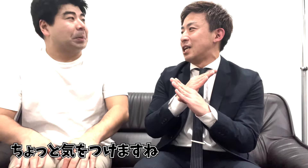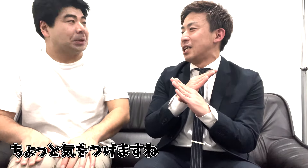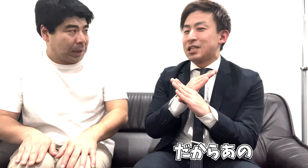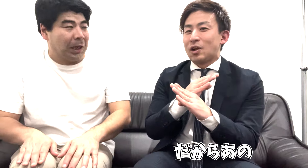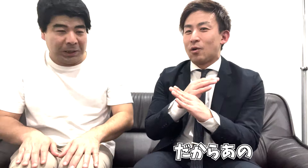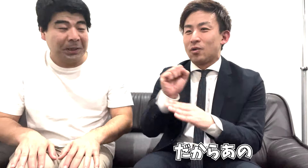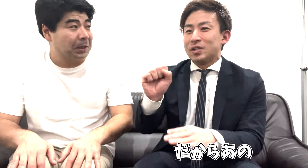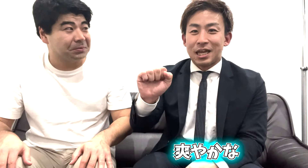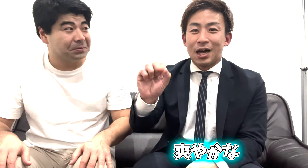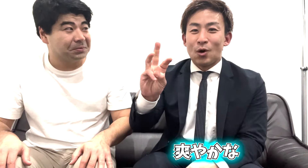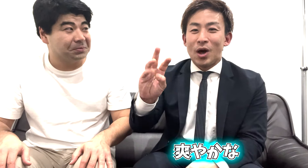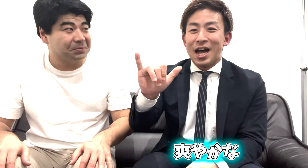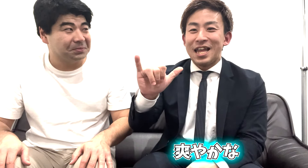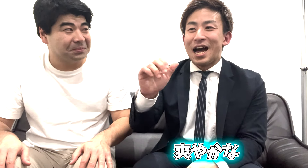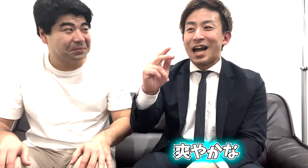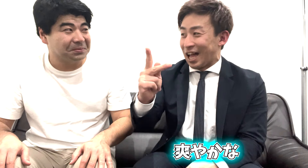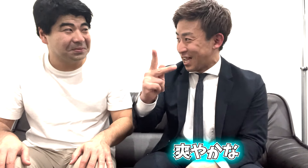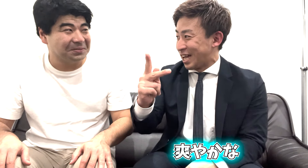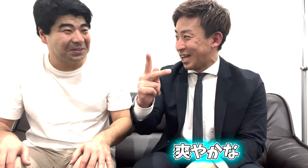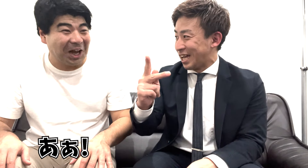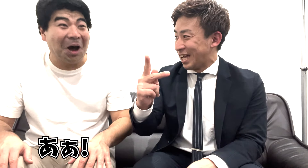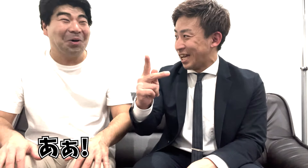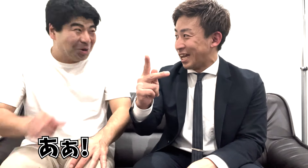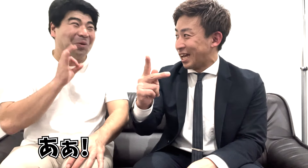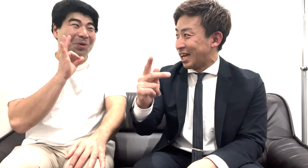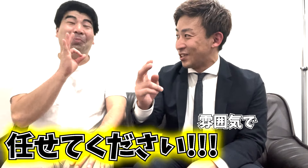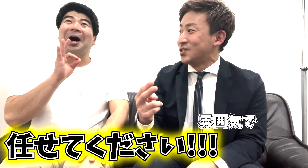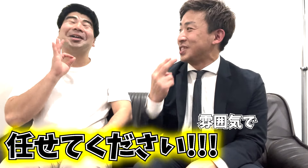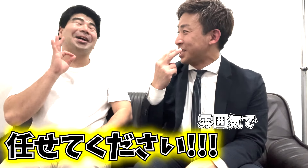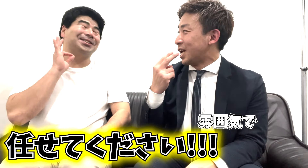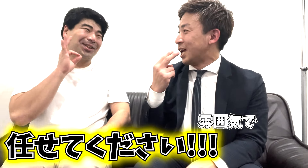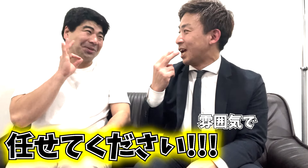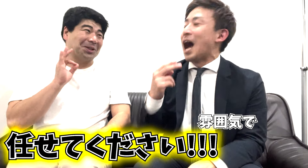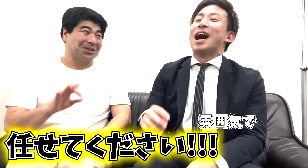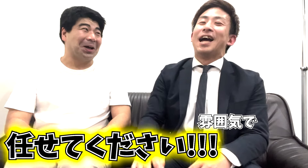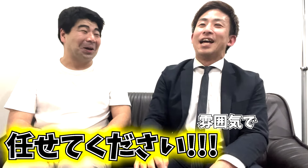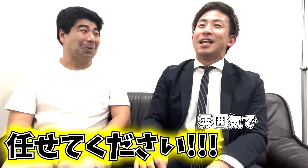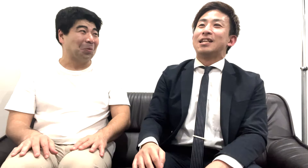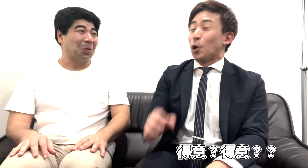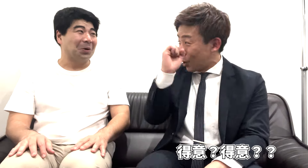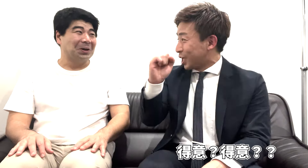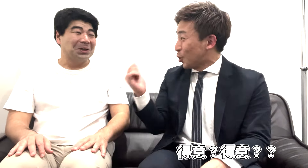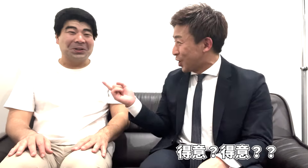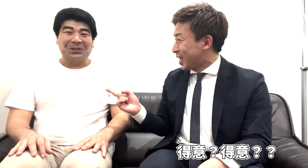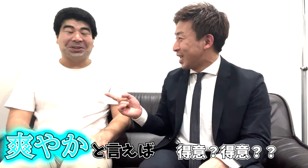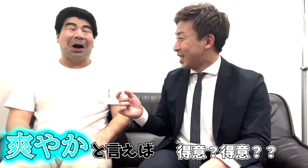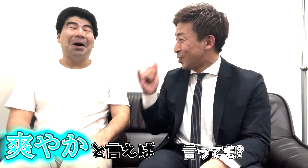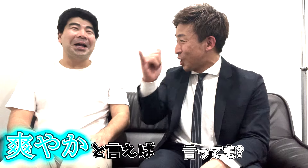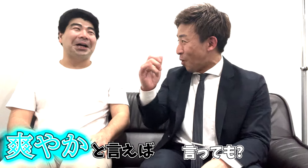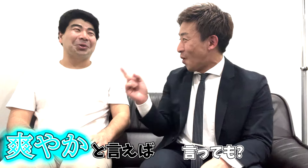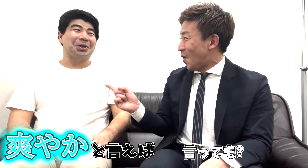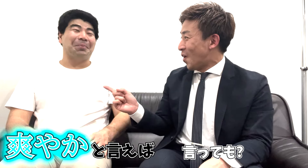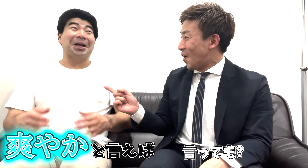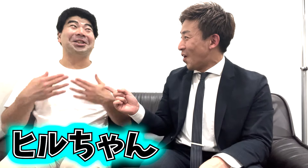ますね。 だから、あの、爽やかな、 あ、任せてください。 得意、得意、 爽やかといえばヒル。